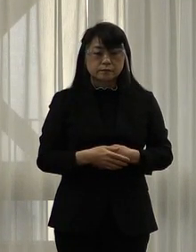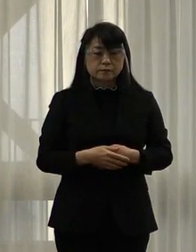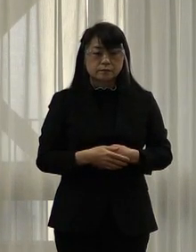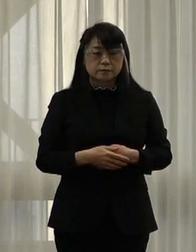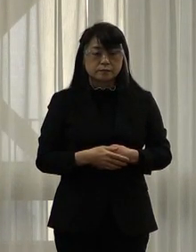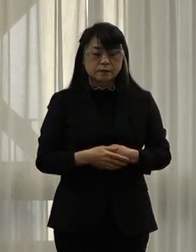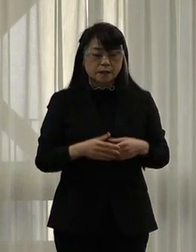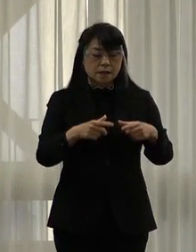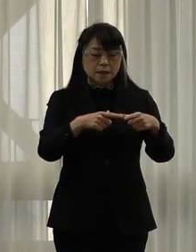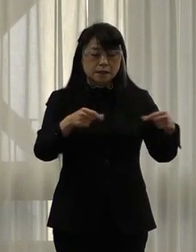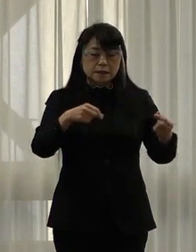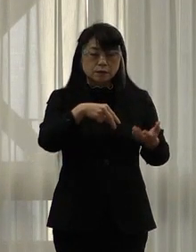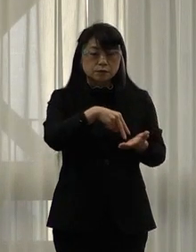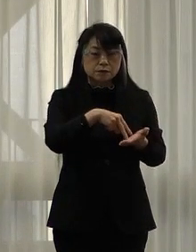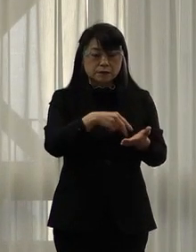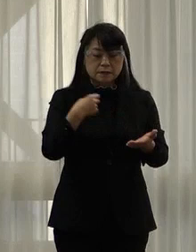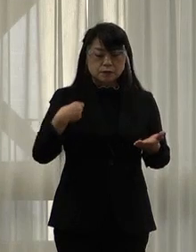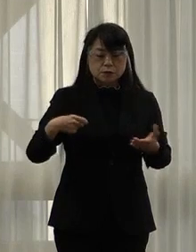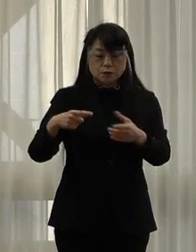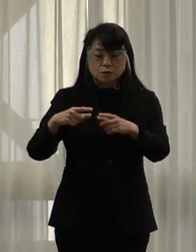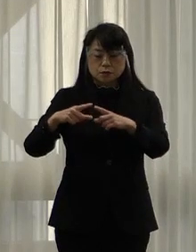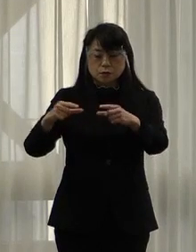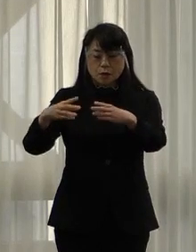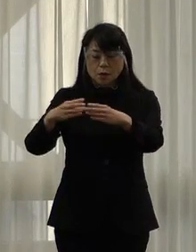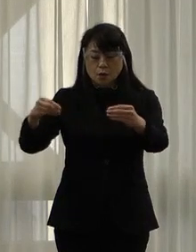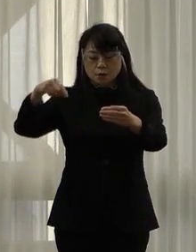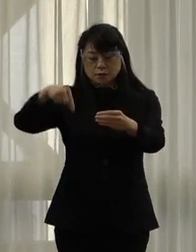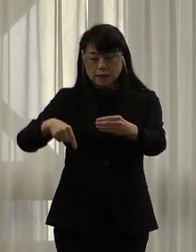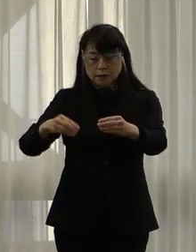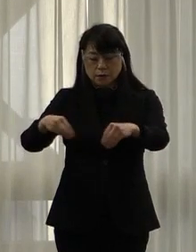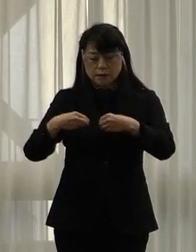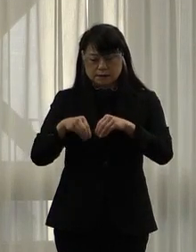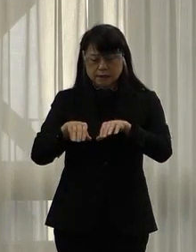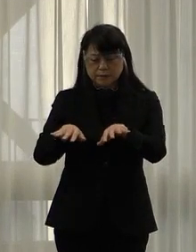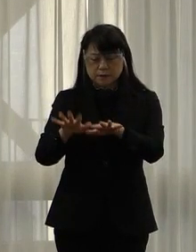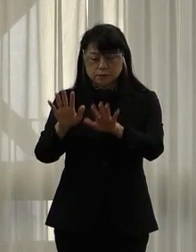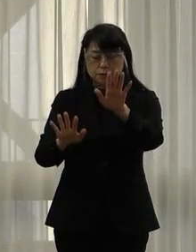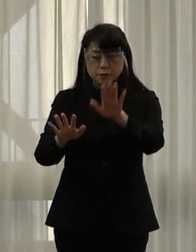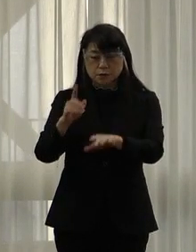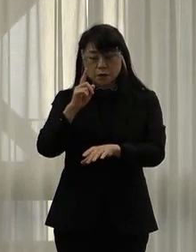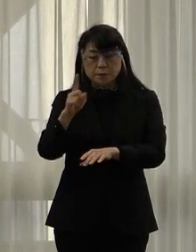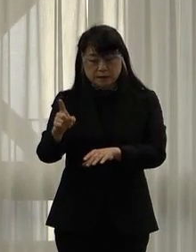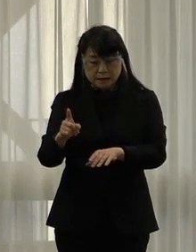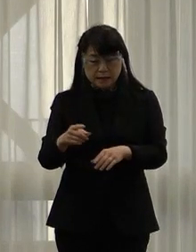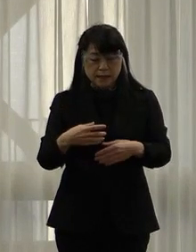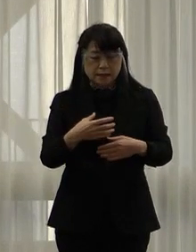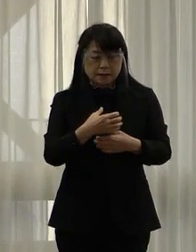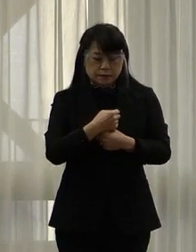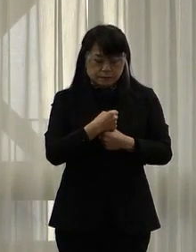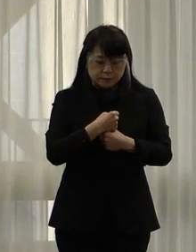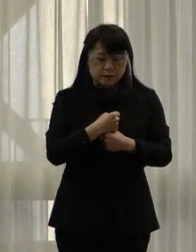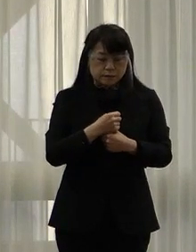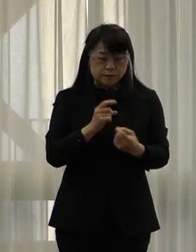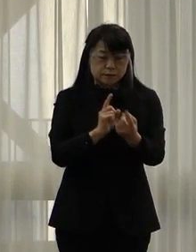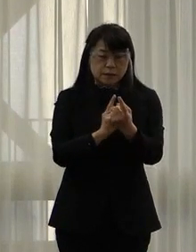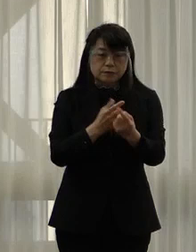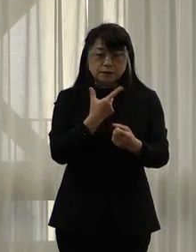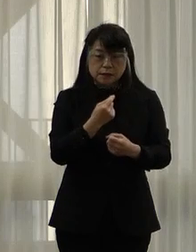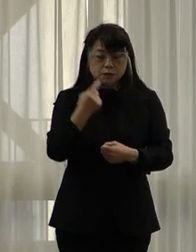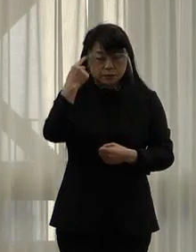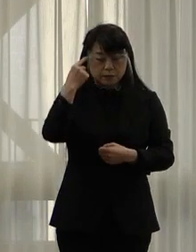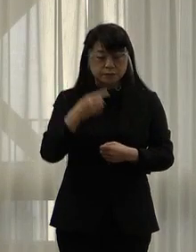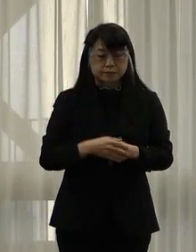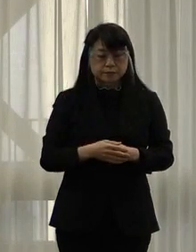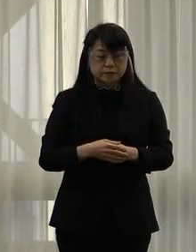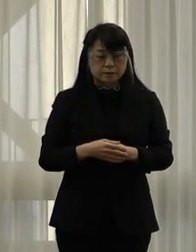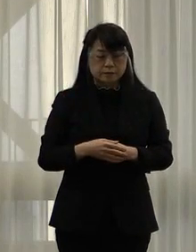ですね、中国国内の感染状況を見極めながら、慎重に対応していただきたいと思っています。それを受けて中国